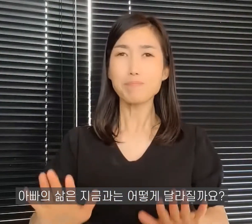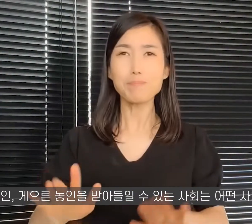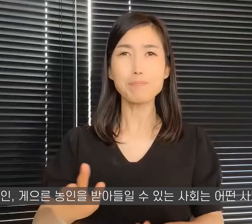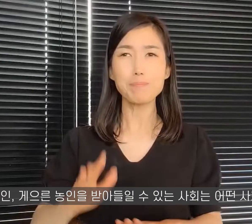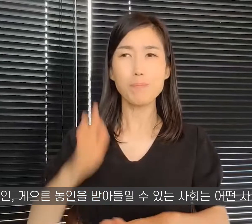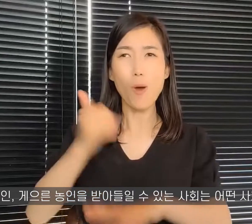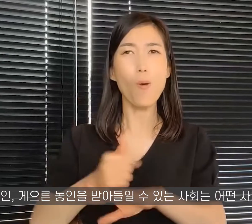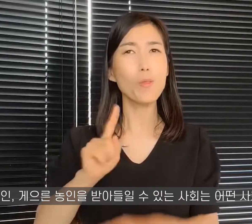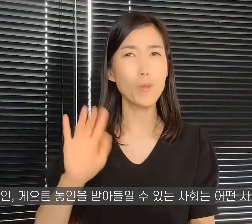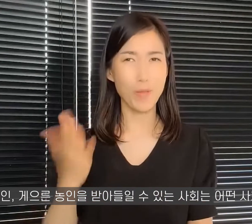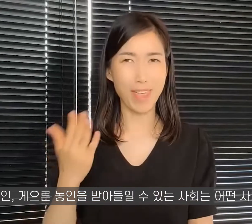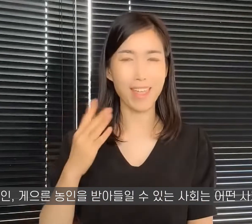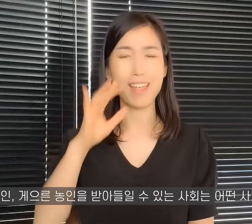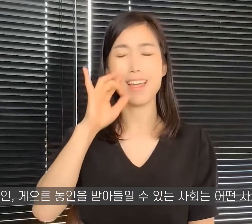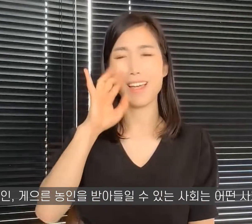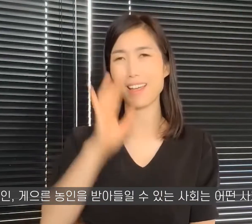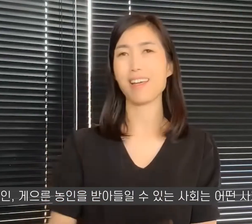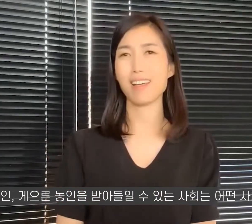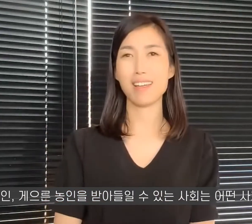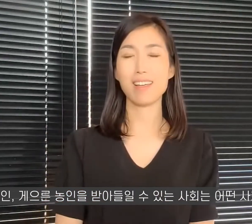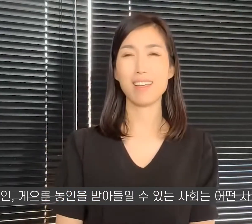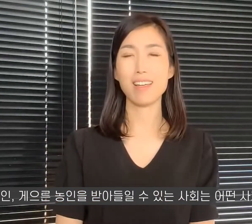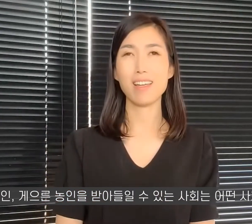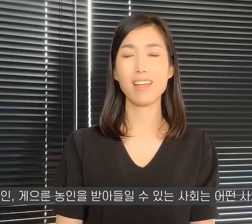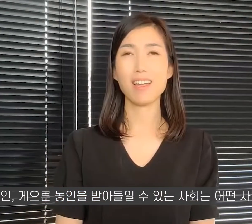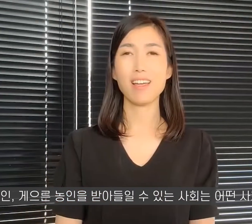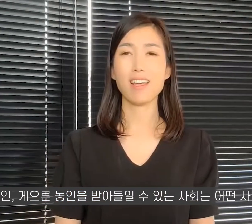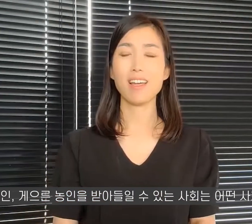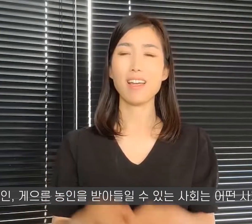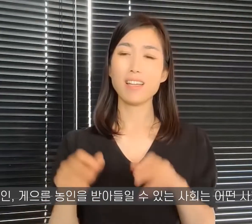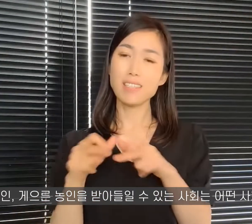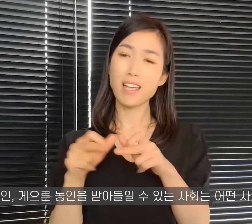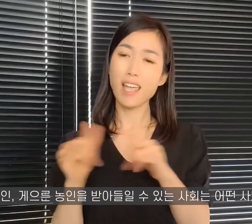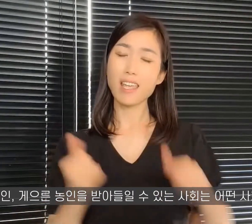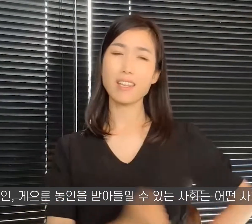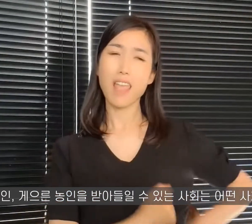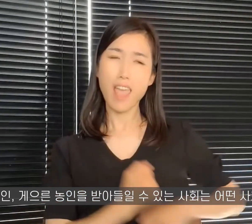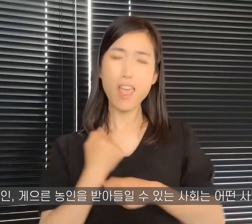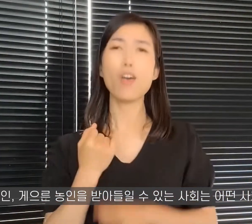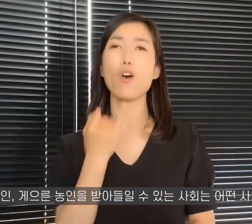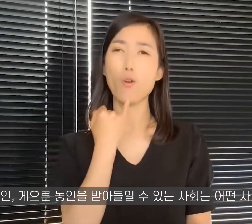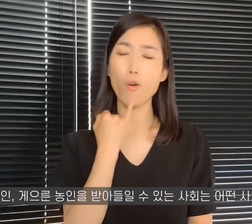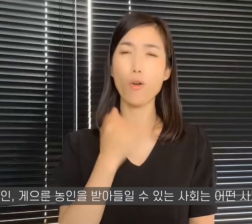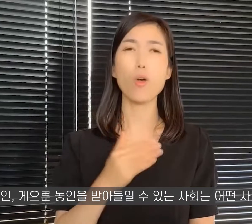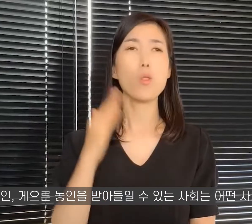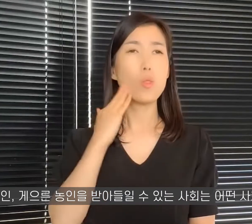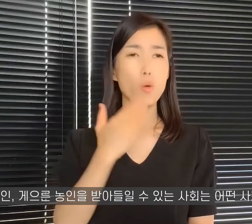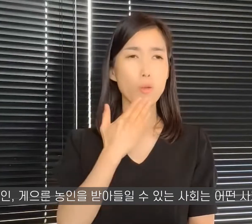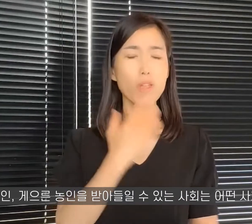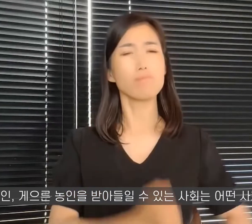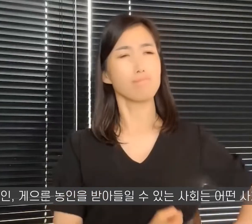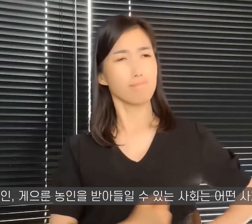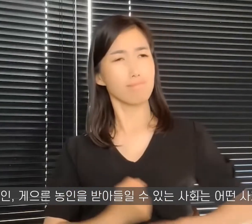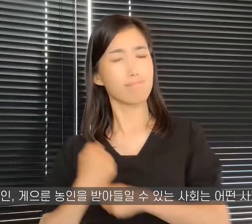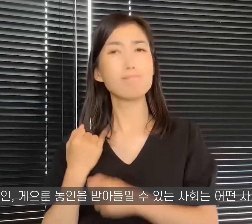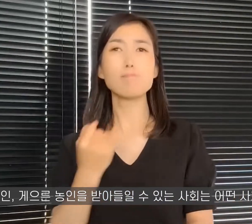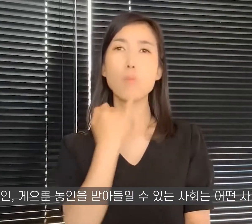게으른 장애인 게으른 농인 을 받아들일 수 있는 사회는 어떤 사회 일까요